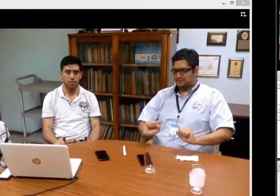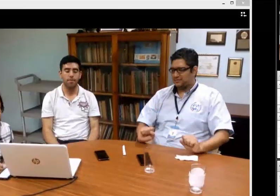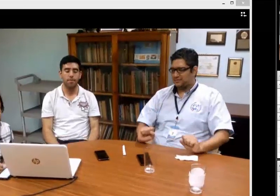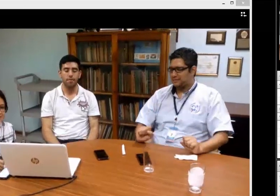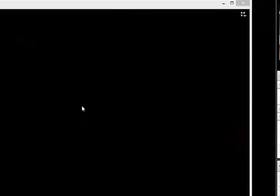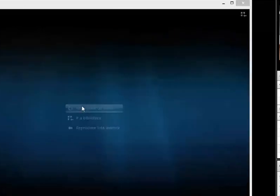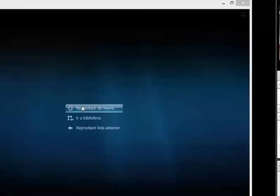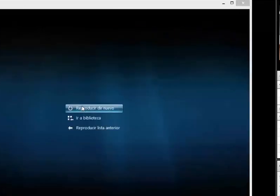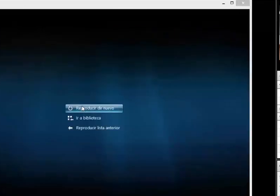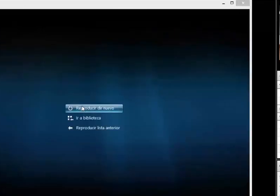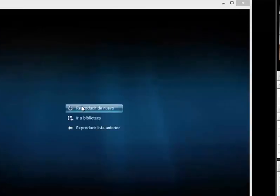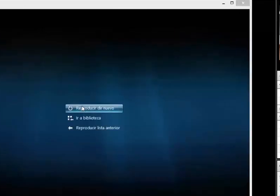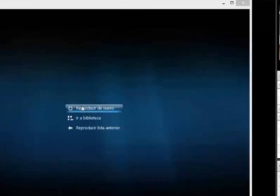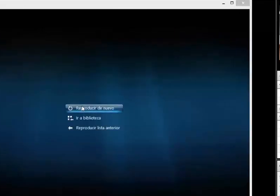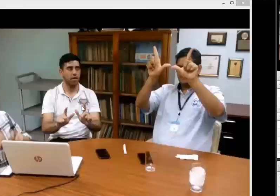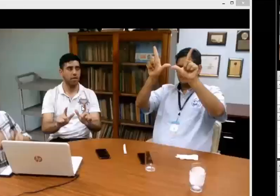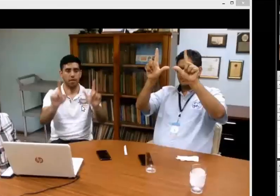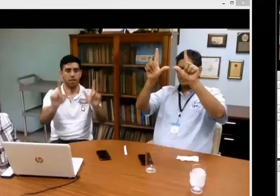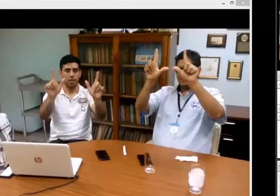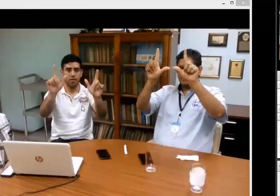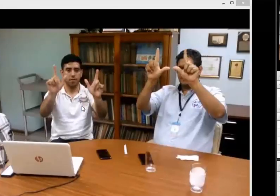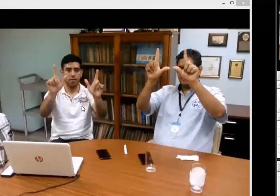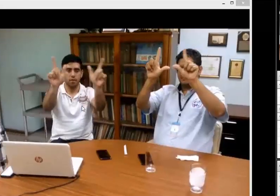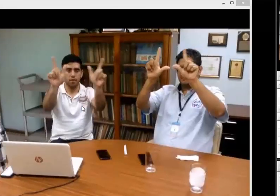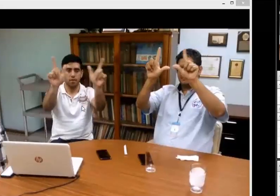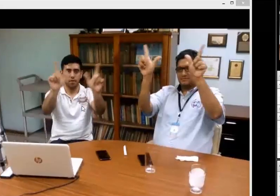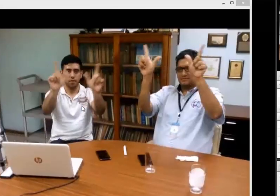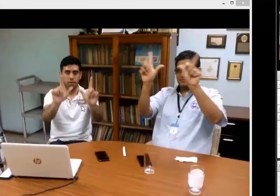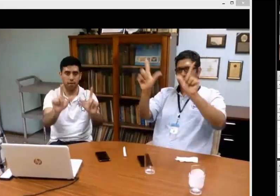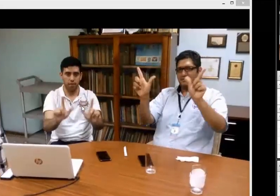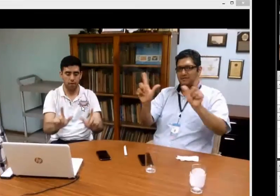entendieron. ¿Sí? Forma de la letra.